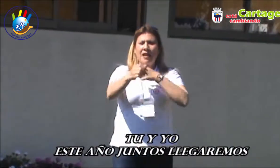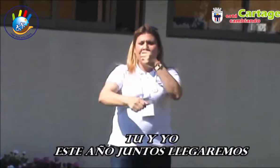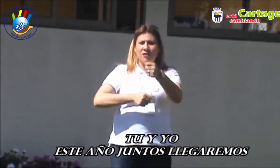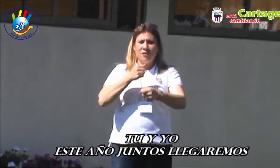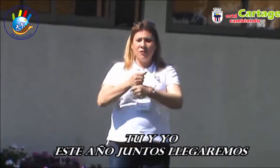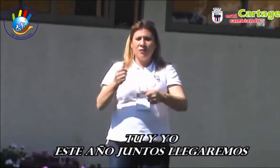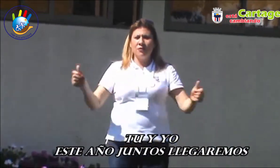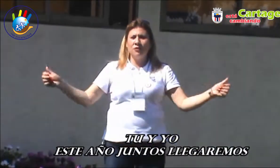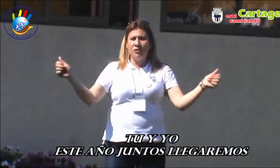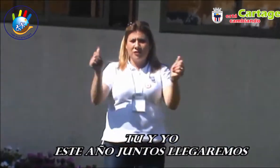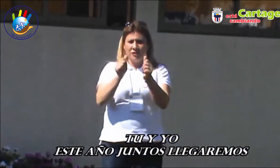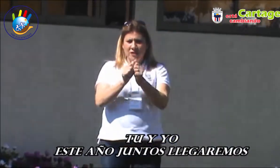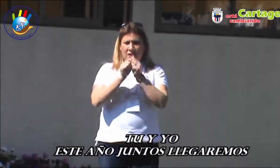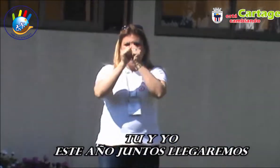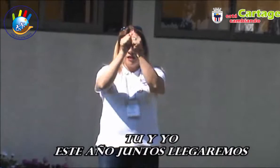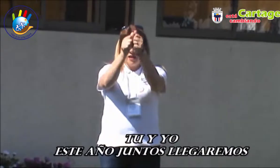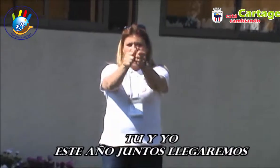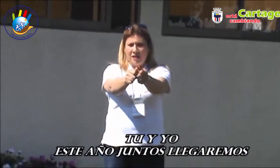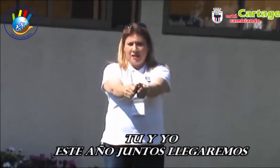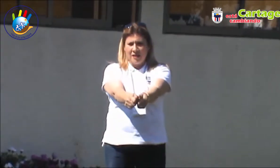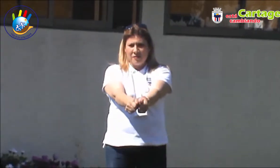año juntos llegaremos.